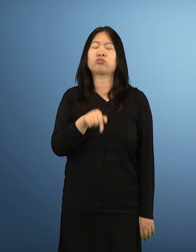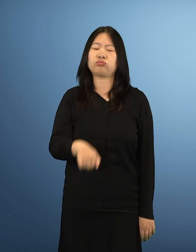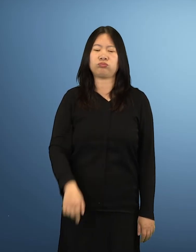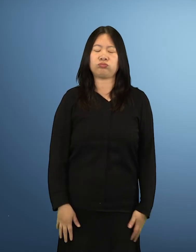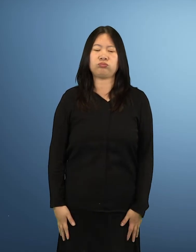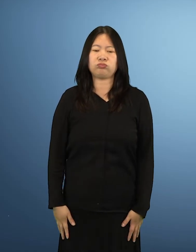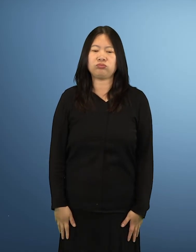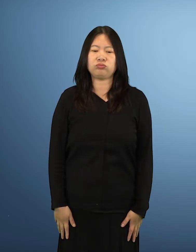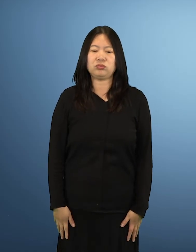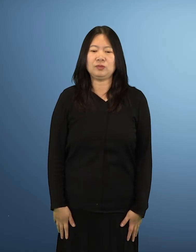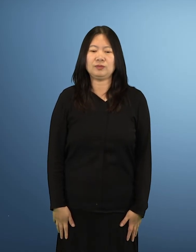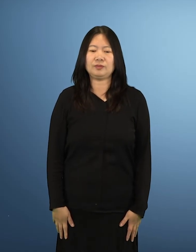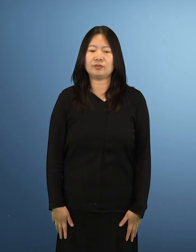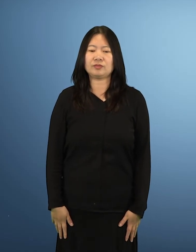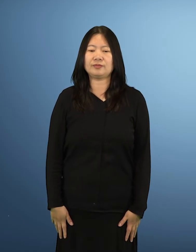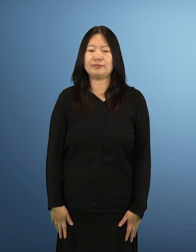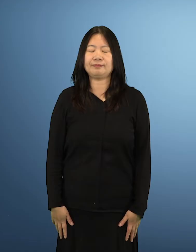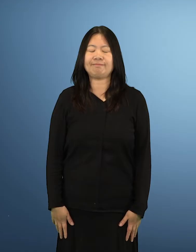정도